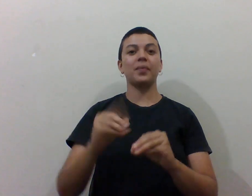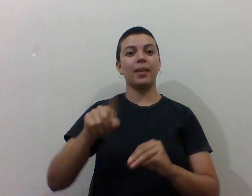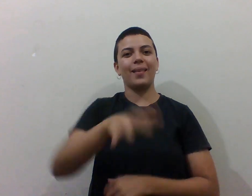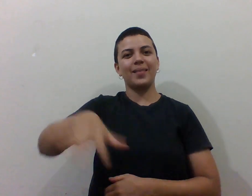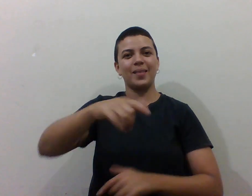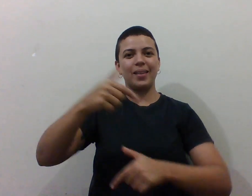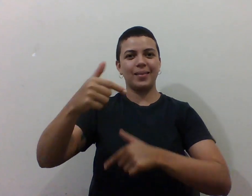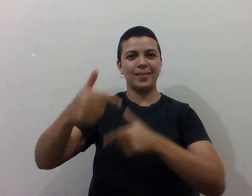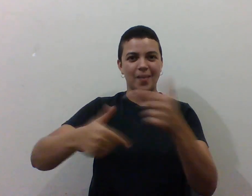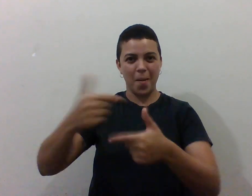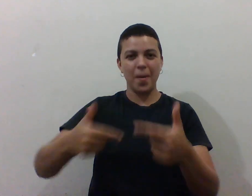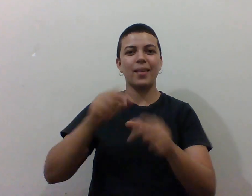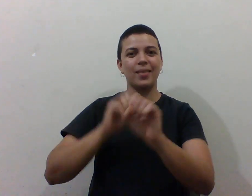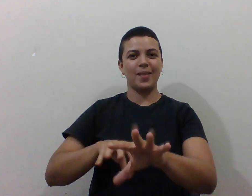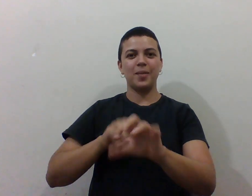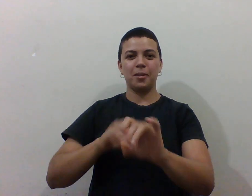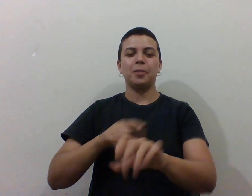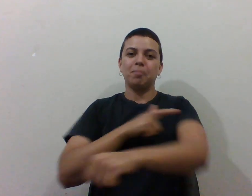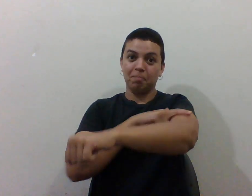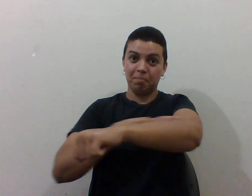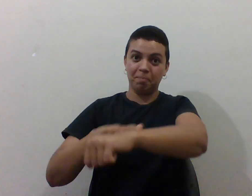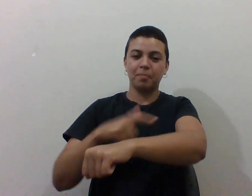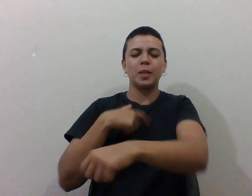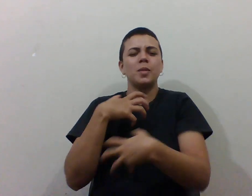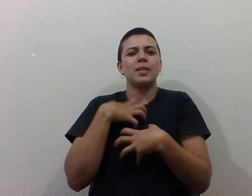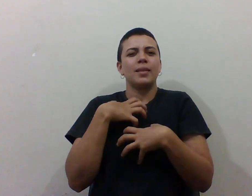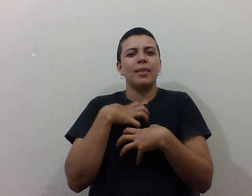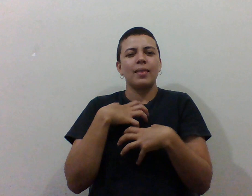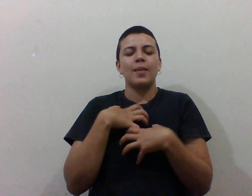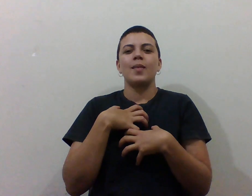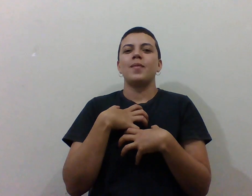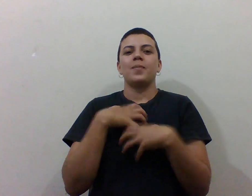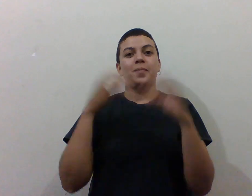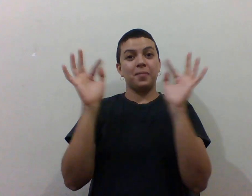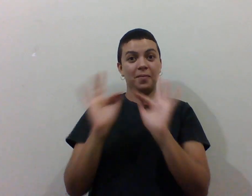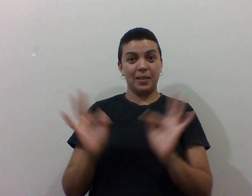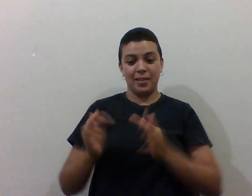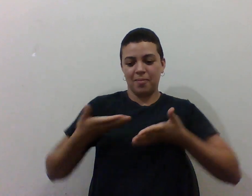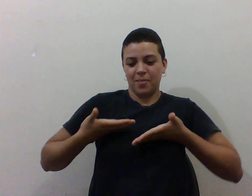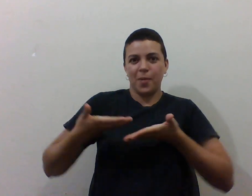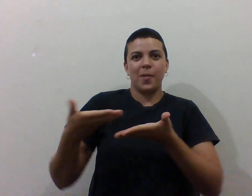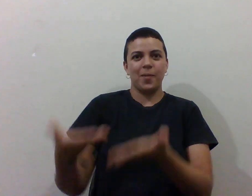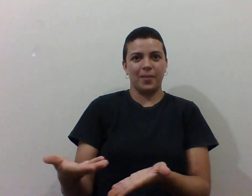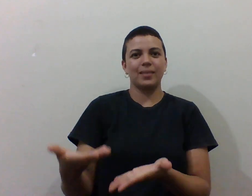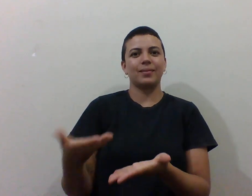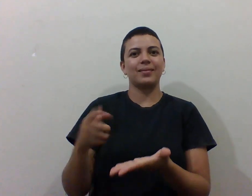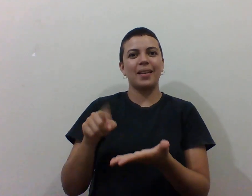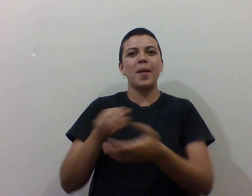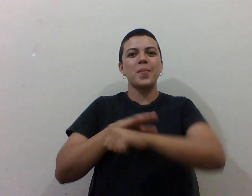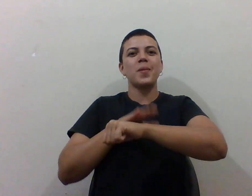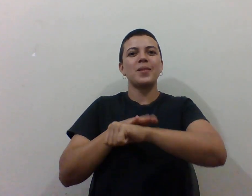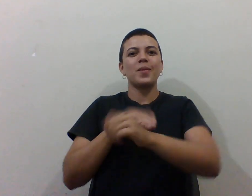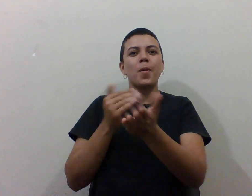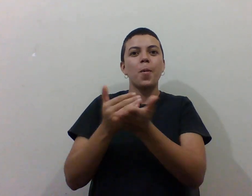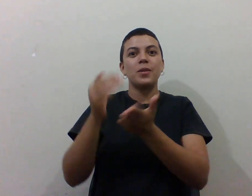profundamente feliz com o convite feito, com a possibilidade de estar aqui, nesse momento que já começou simbólico para mim, quando eu entrei